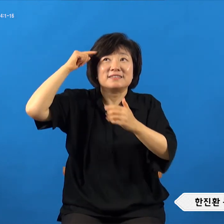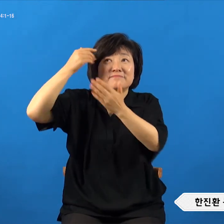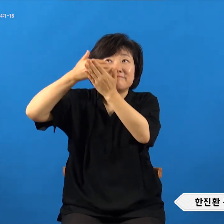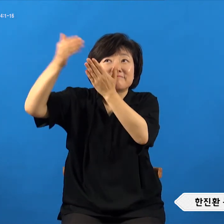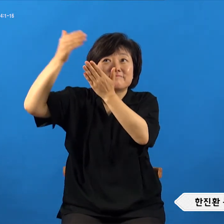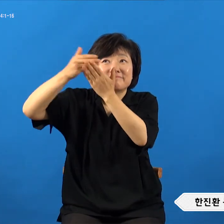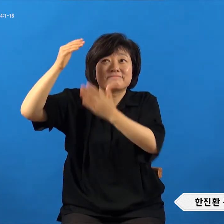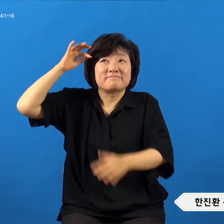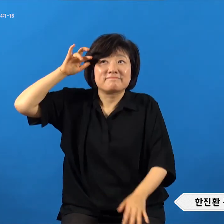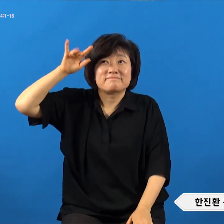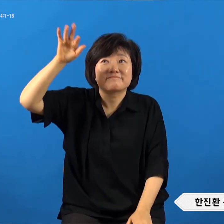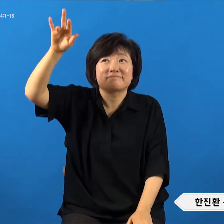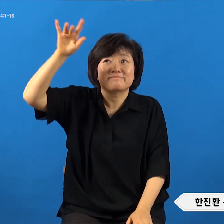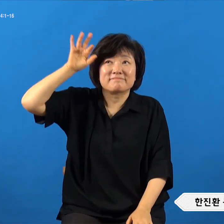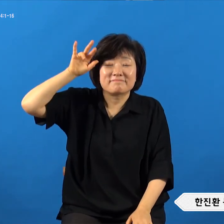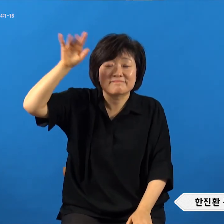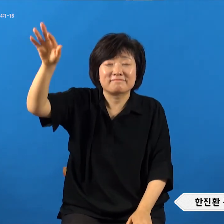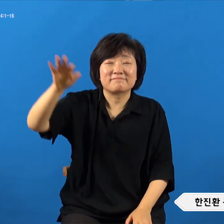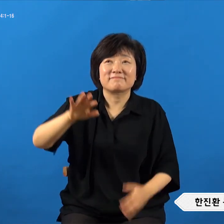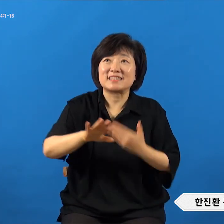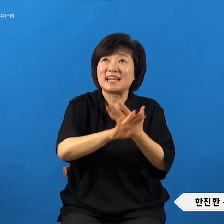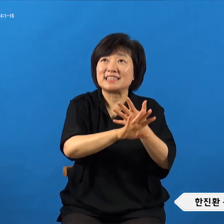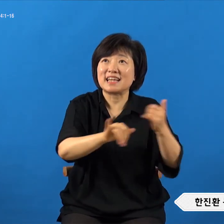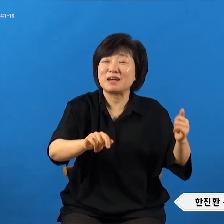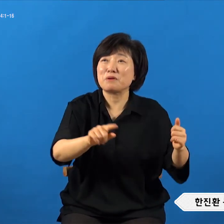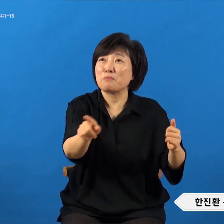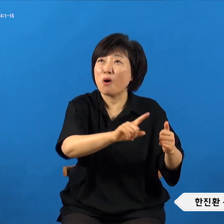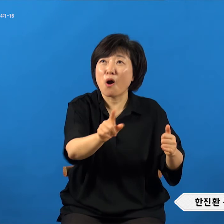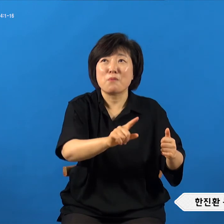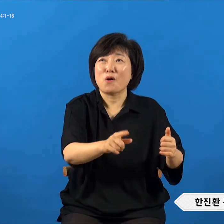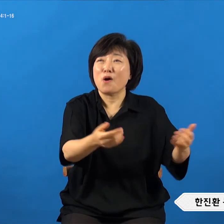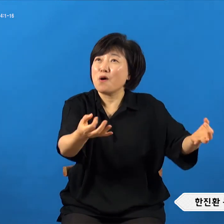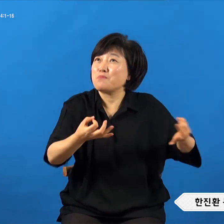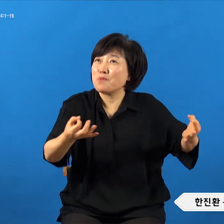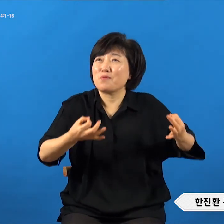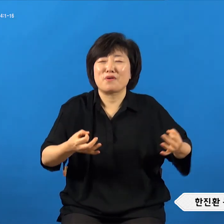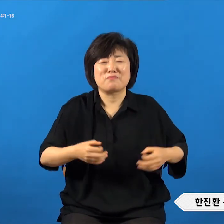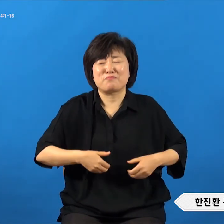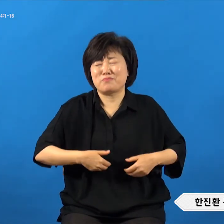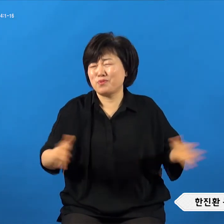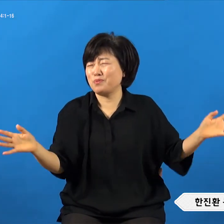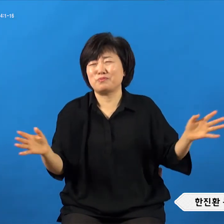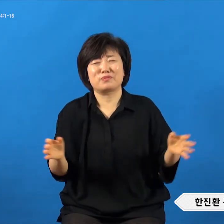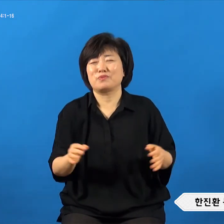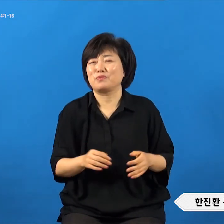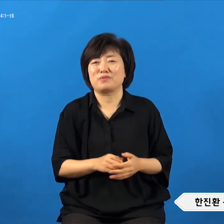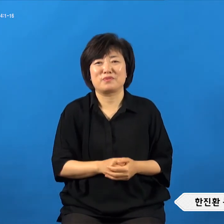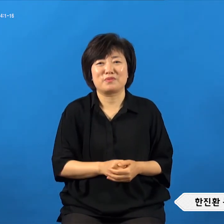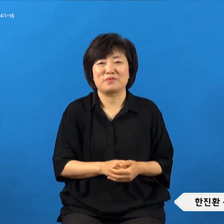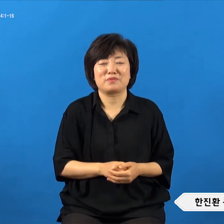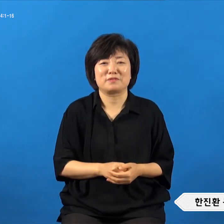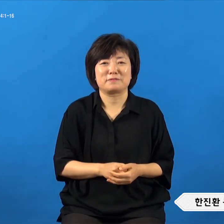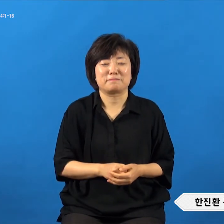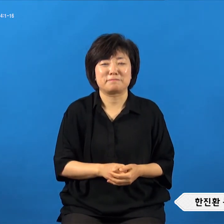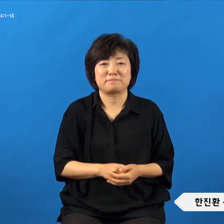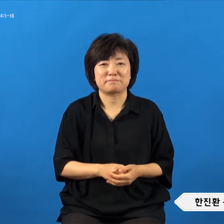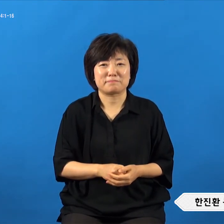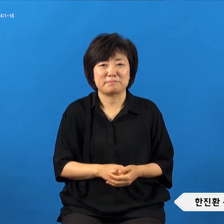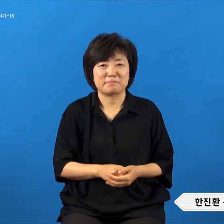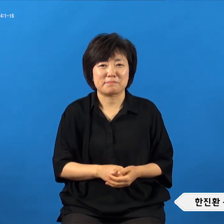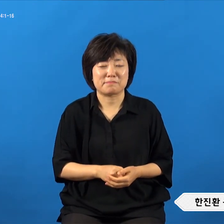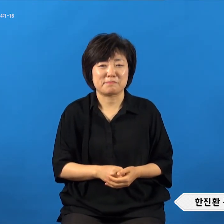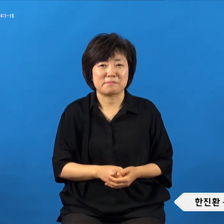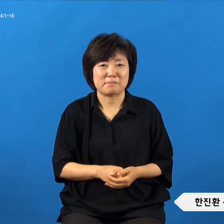순간을 바라보는 사람은 사람들 뭐 어떻게 하나, 사람들이 알아주나 그 신경 쓸 필요가 없습니다.